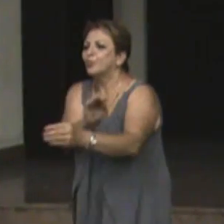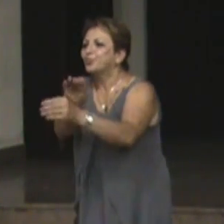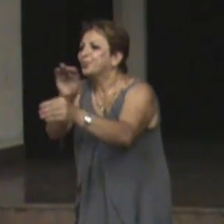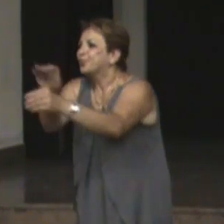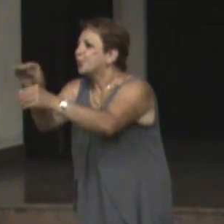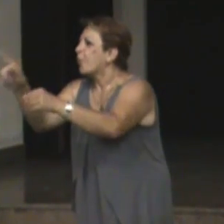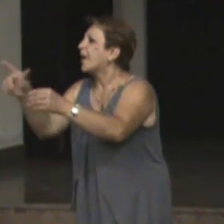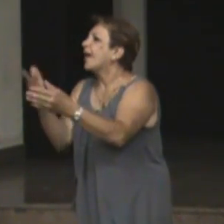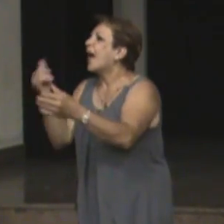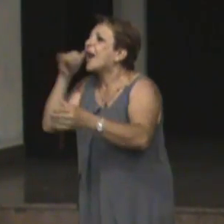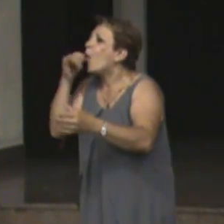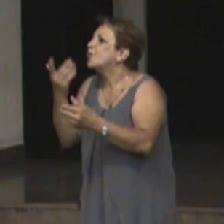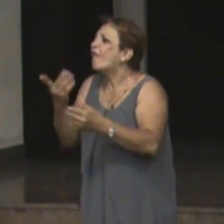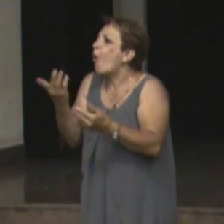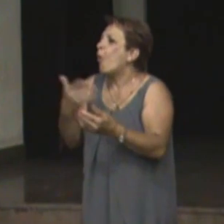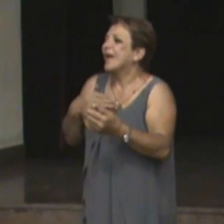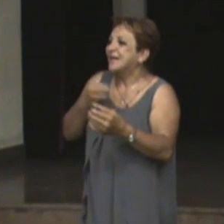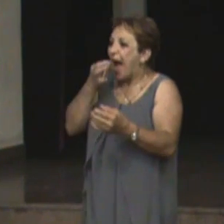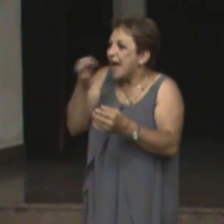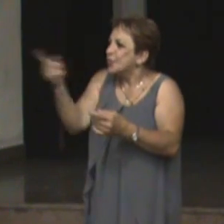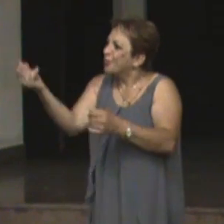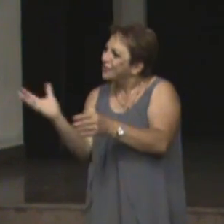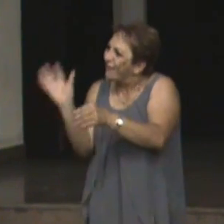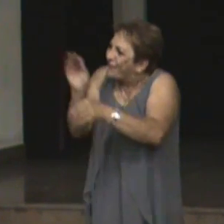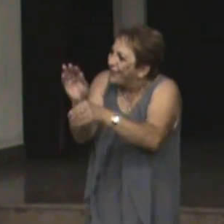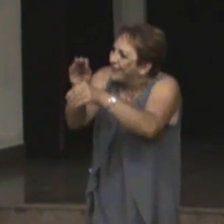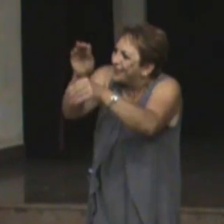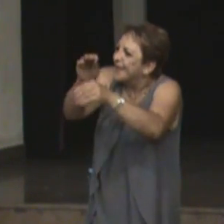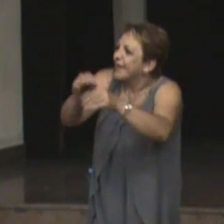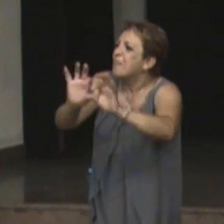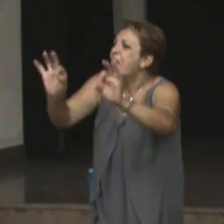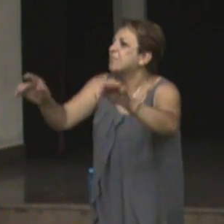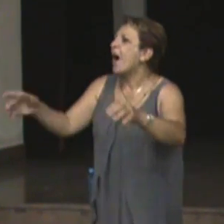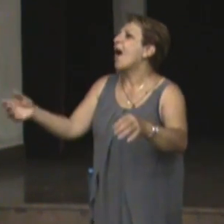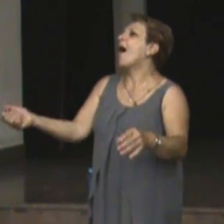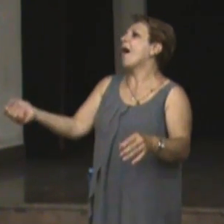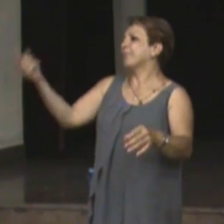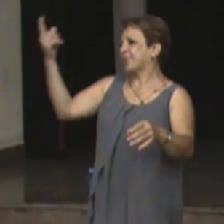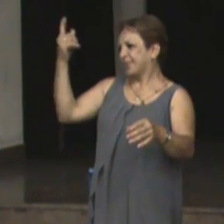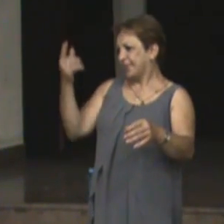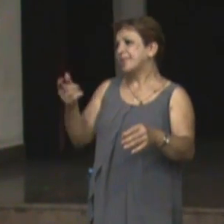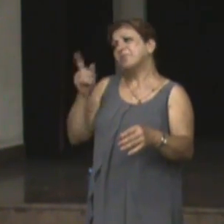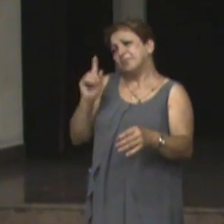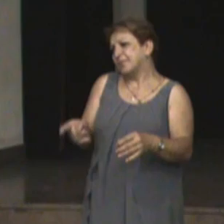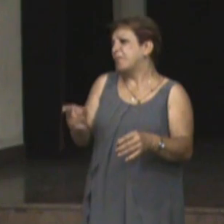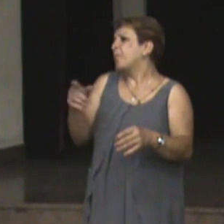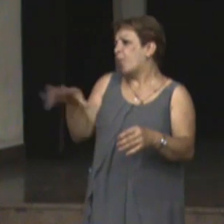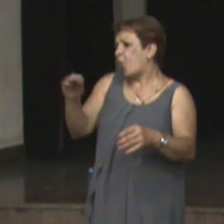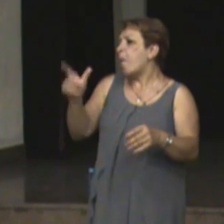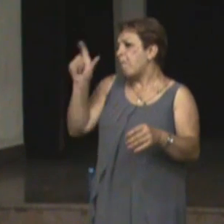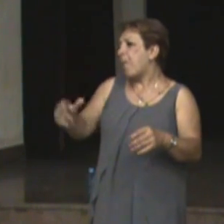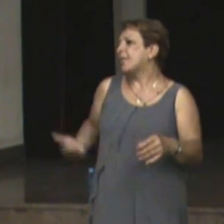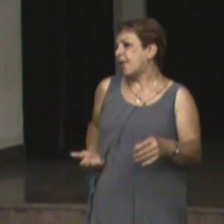սա իրականում ինչ-որտեղ նաեւ բնական, իհարկե ոչ դրական իմաստով, բայց բնական է, սա մարդկային մեր